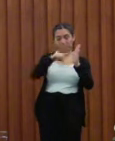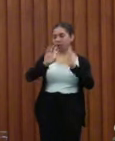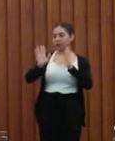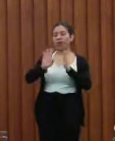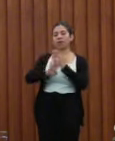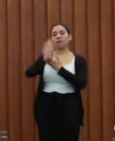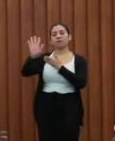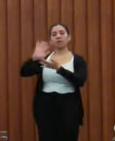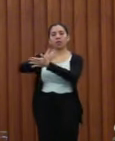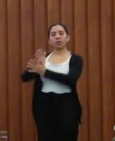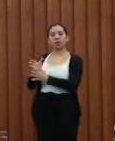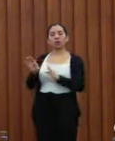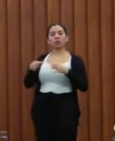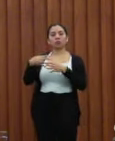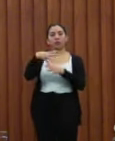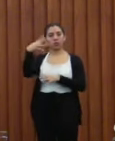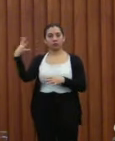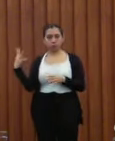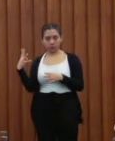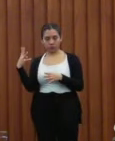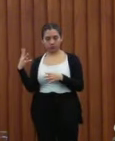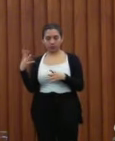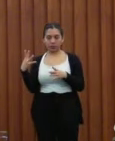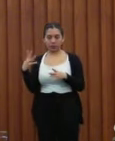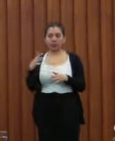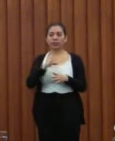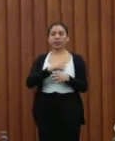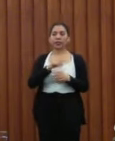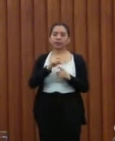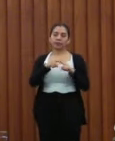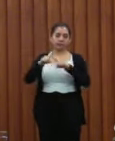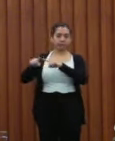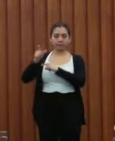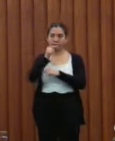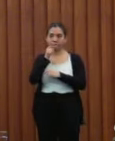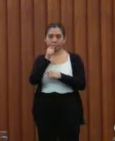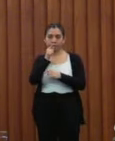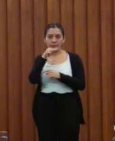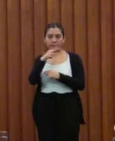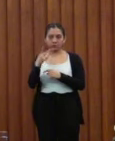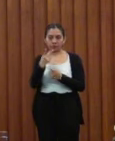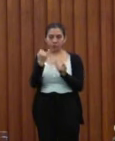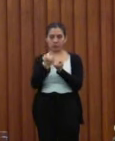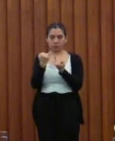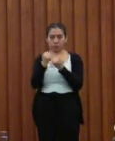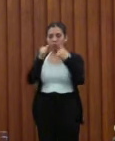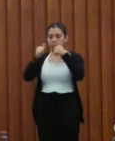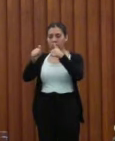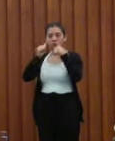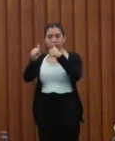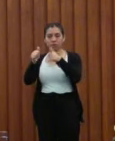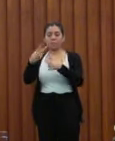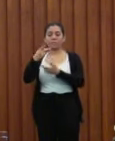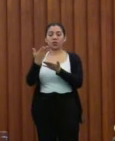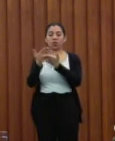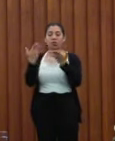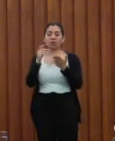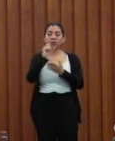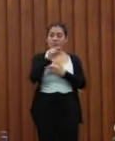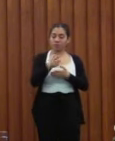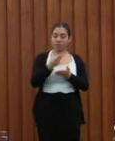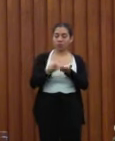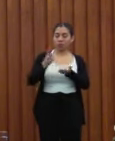hacia personas LGBTTI atendidas por las fiscalías. Ahora también, pero también lo que vamos a necesitar es un protocolo de